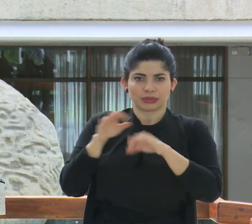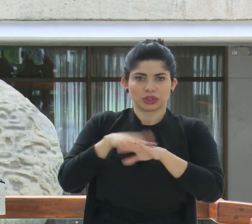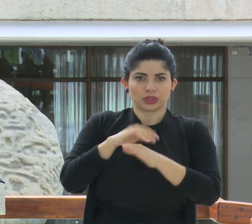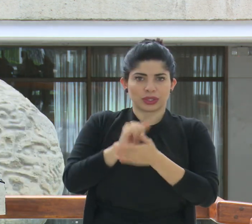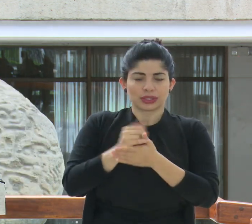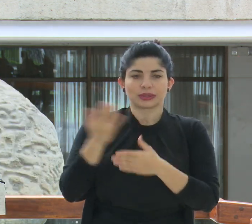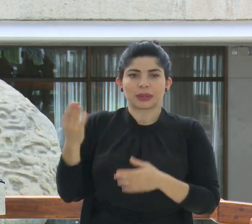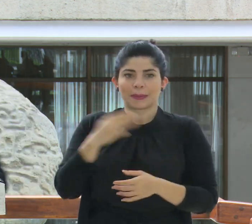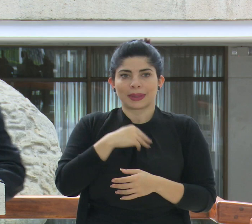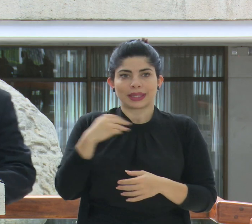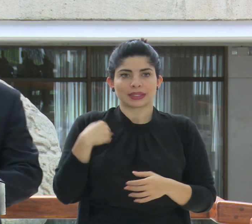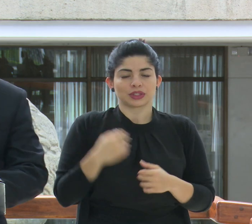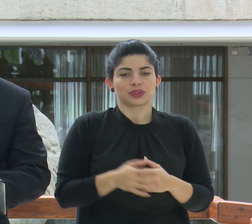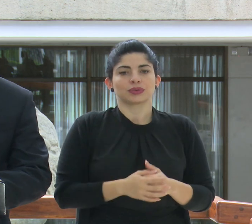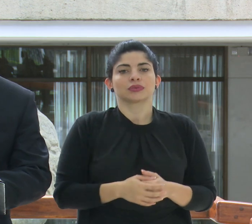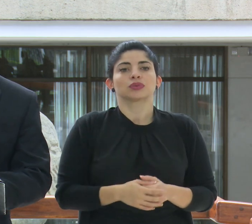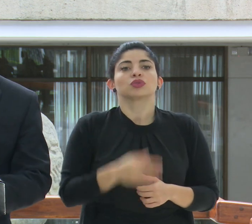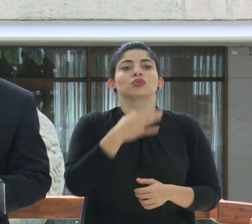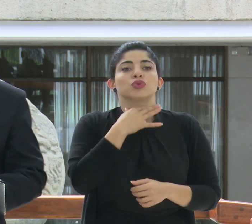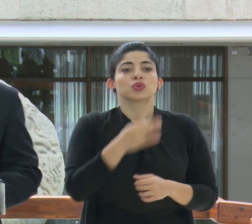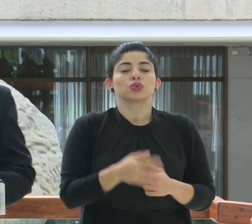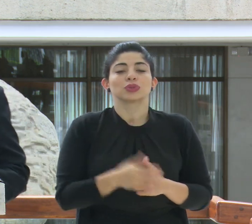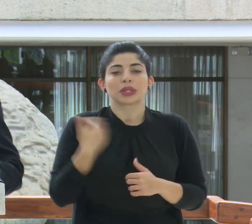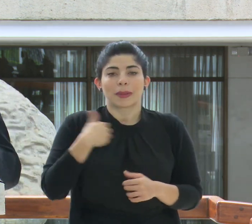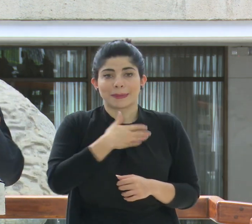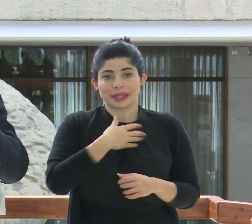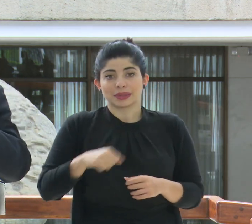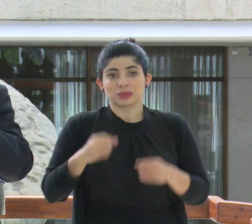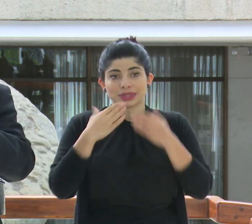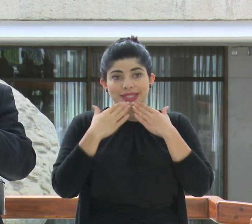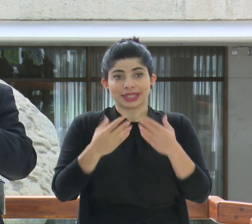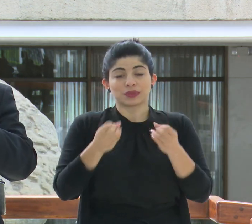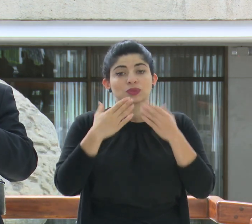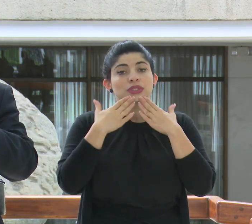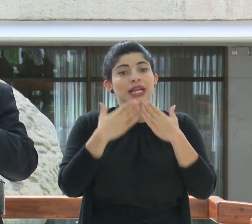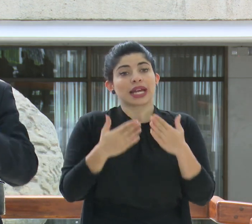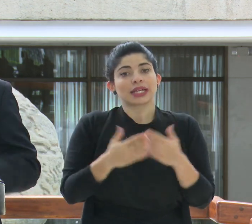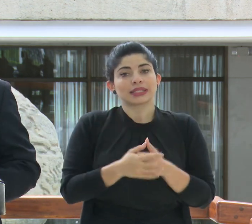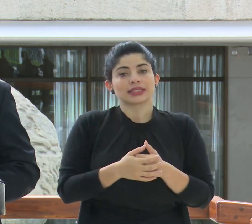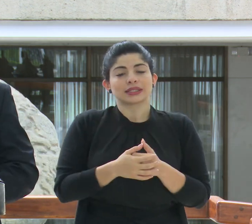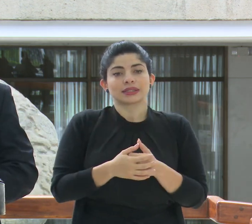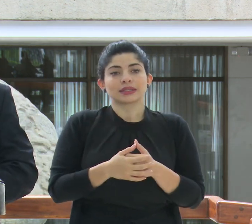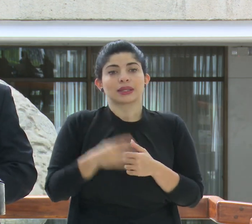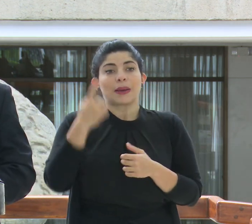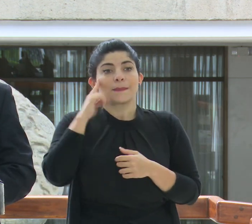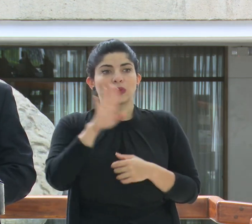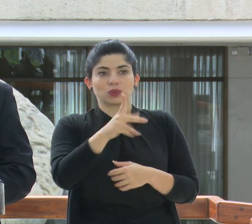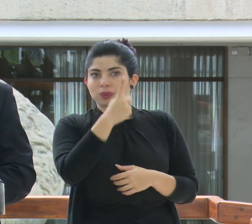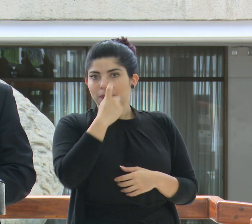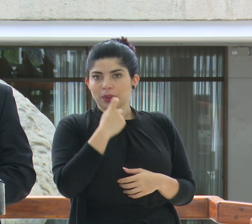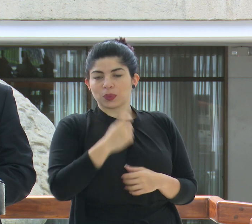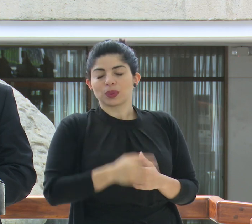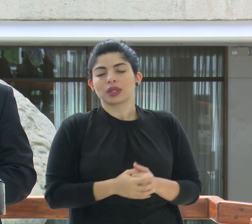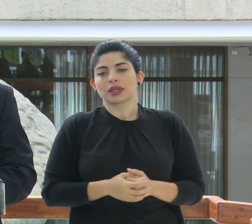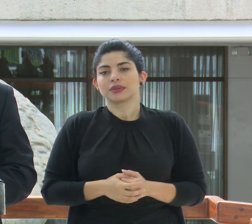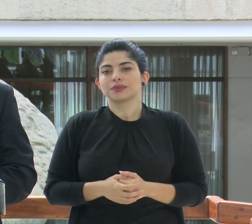Señor Ministro de la Presidencia. Mucho gusto, señor Presidente. Muchas gracias. Muchas gracias por la pregunta.